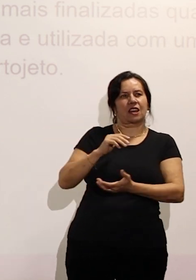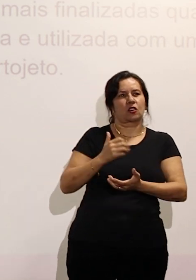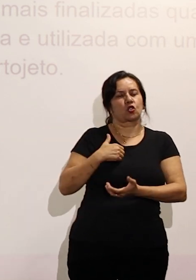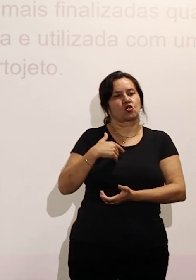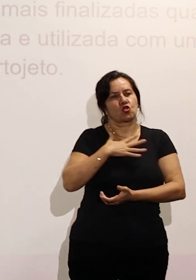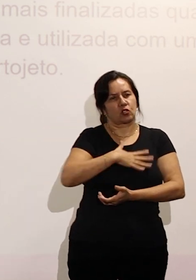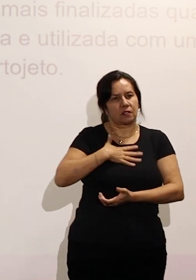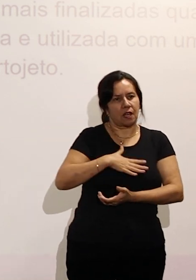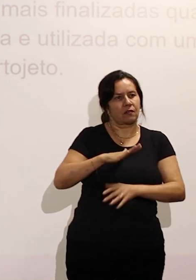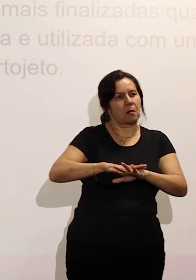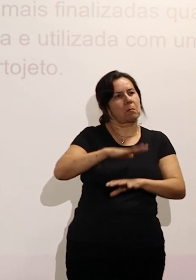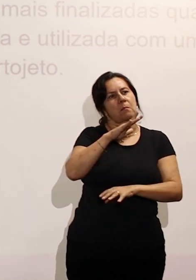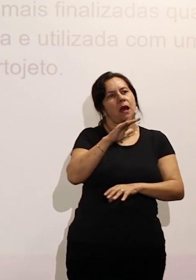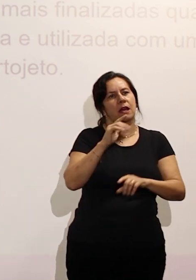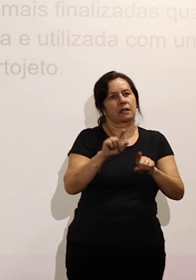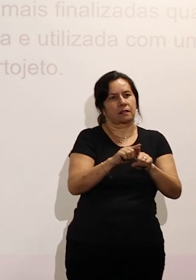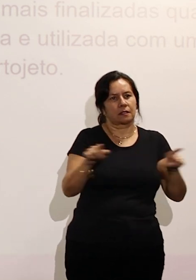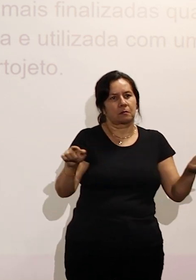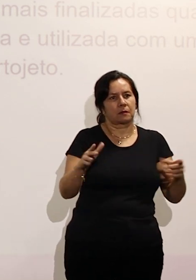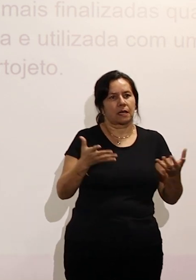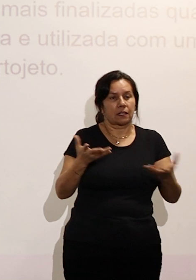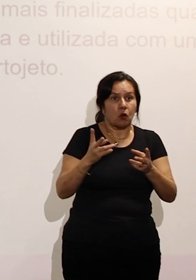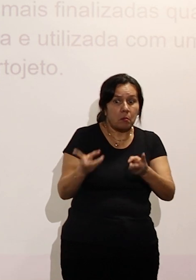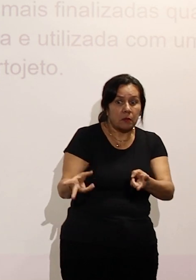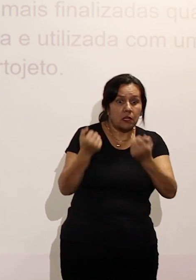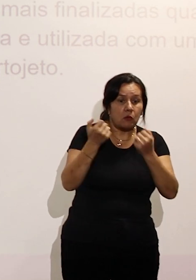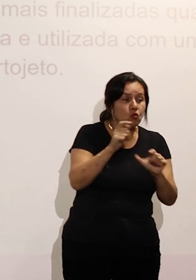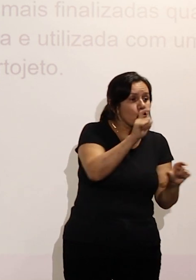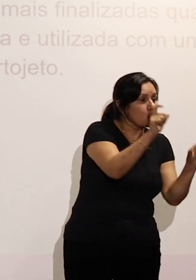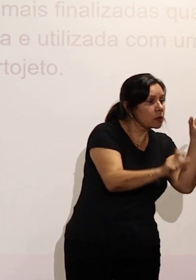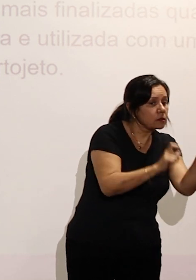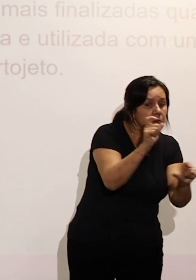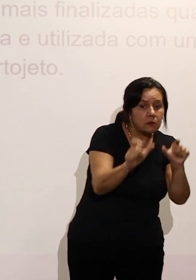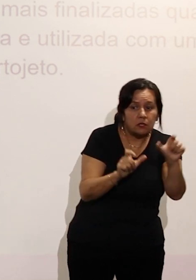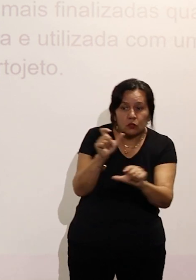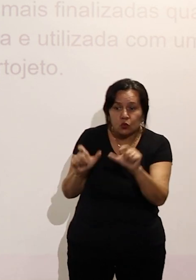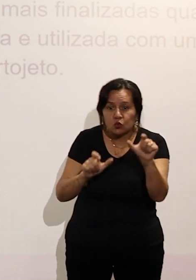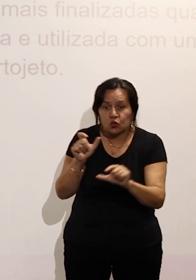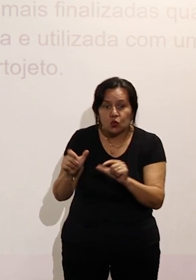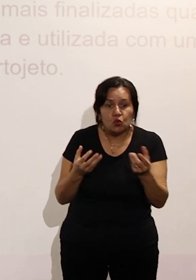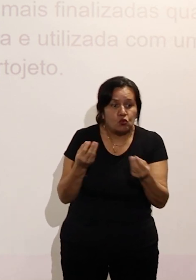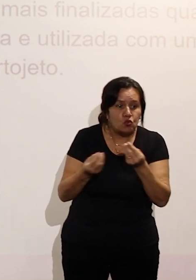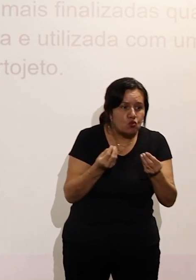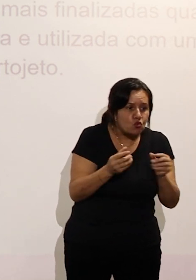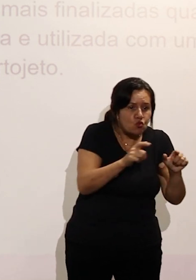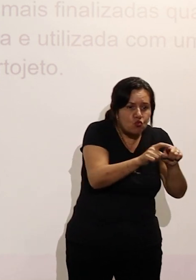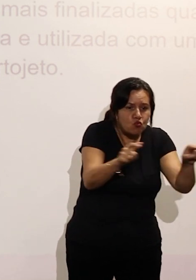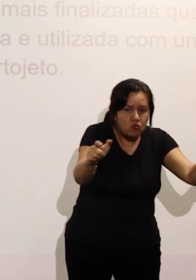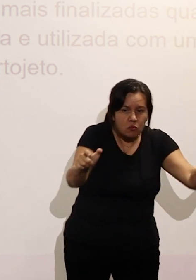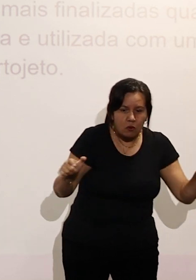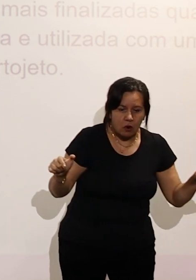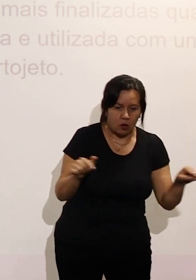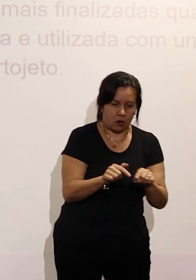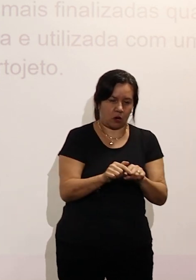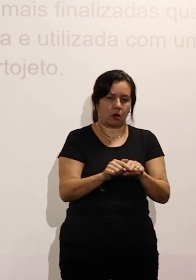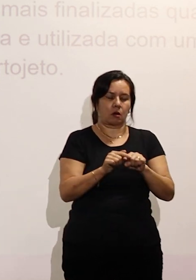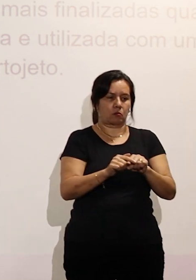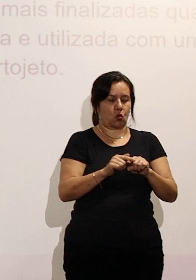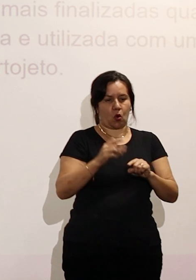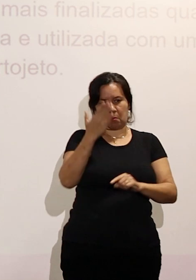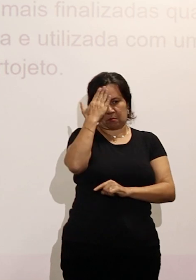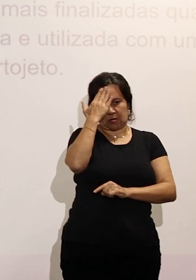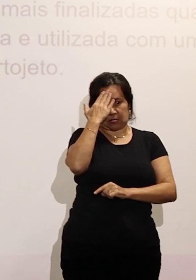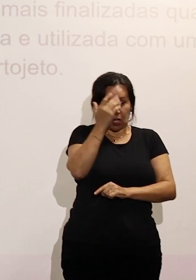em pixel art e tal. Ficava olhando como é que era a animação dos personagens, como é que eles faziam o campo. Porque, se for pensar, o cenário do